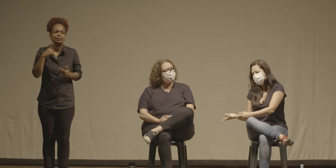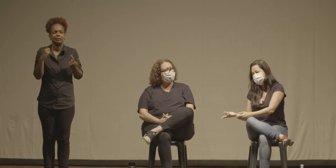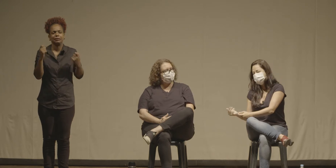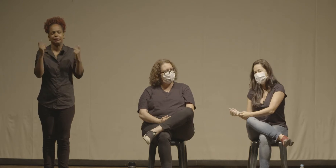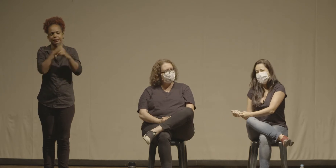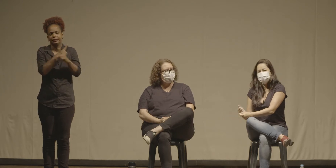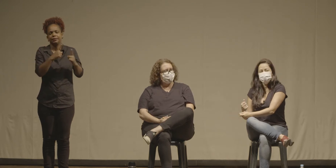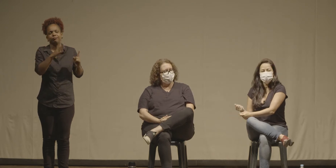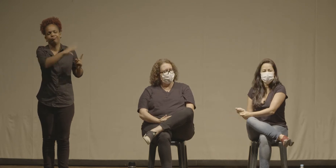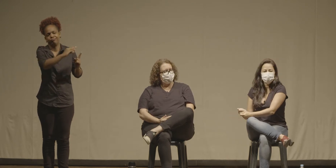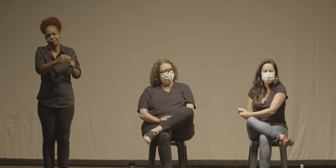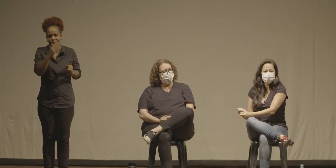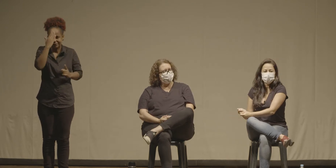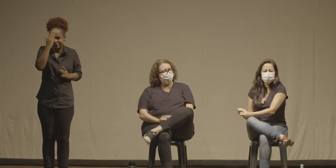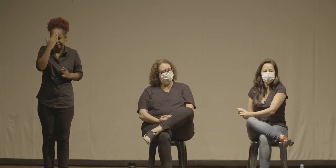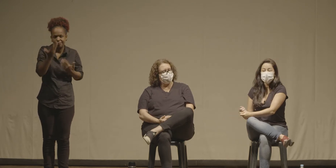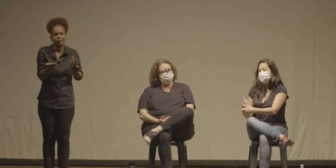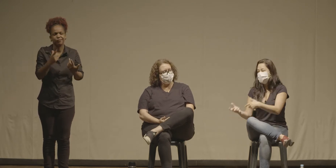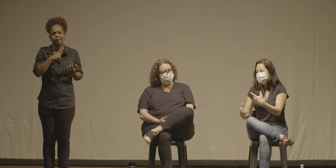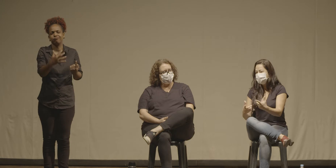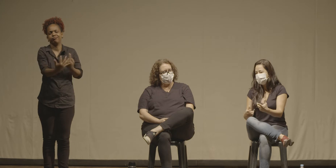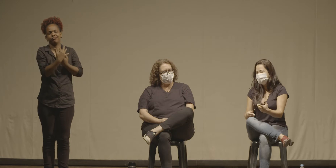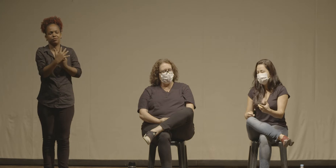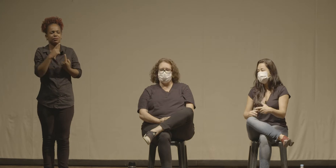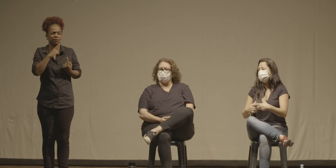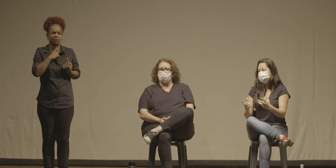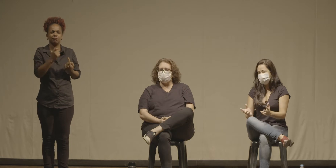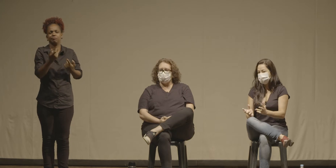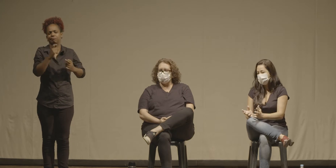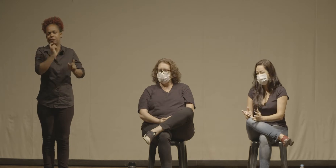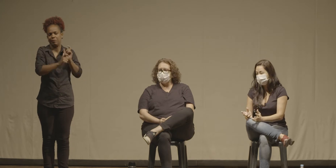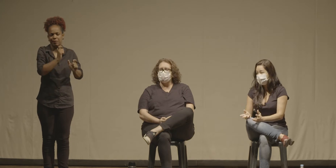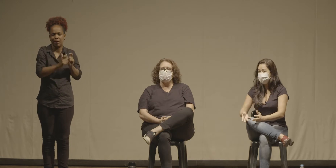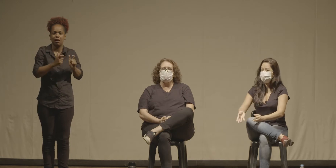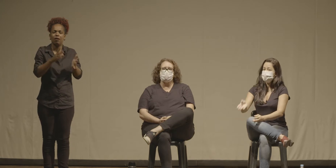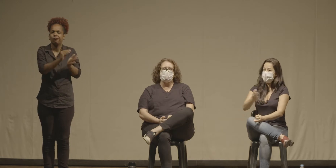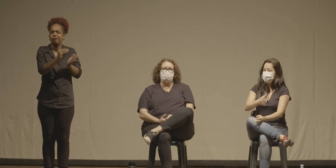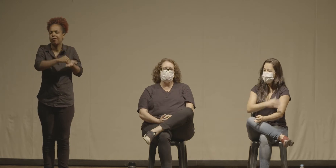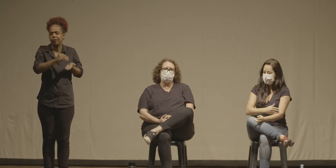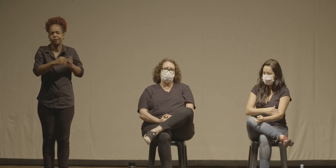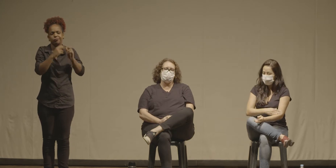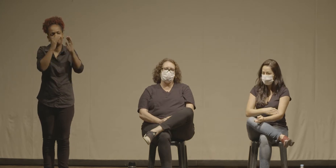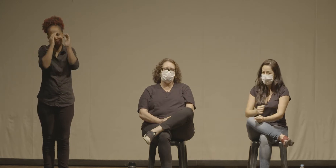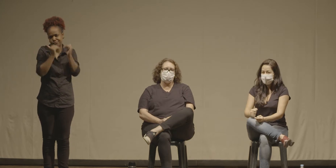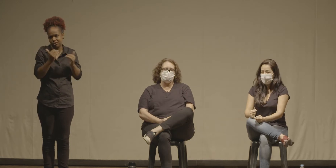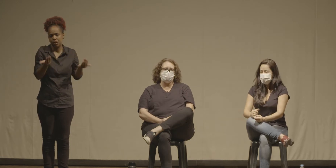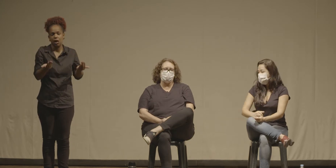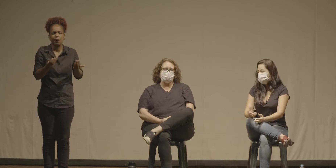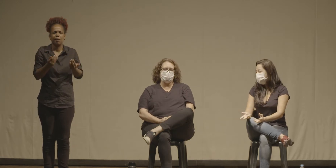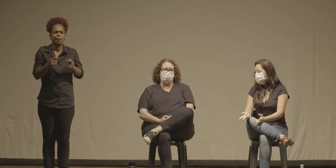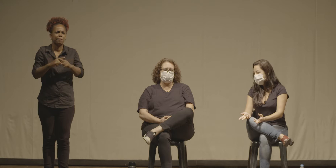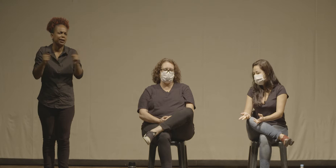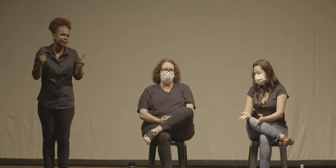de assédio, a gente imagina indelicadezas, faltas de respeito, mas nessa época